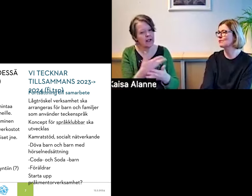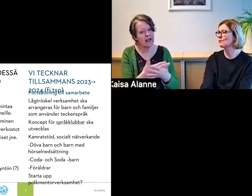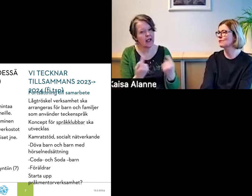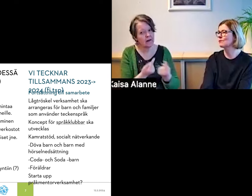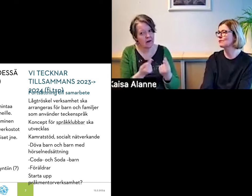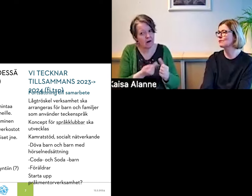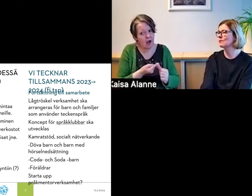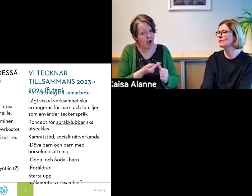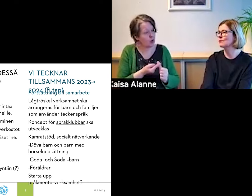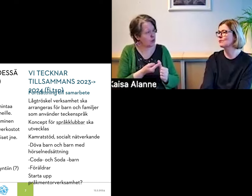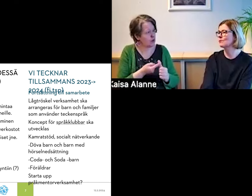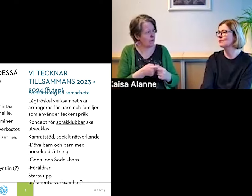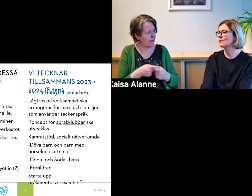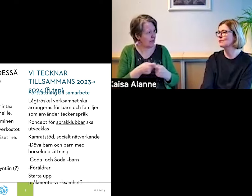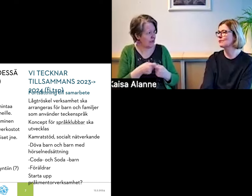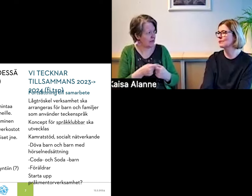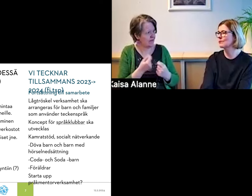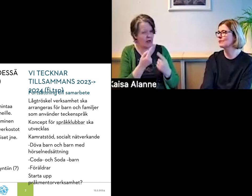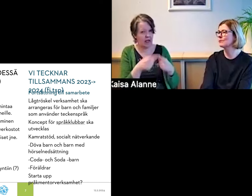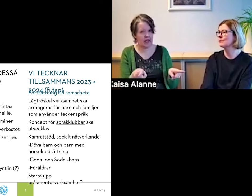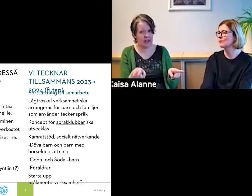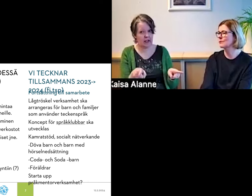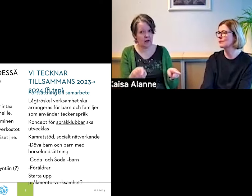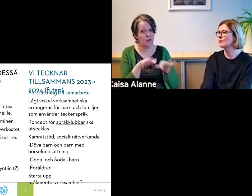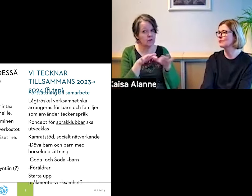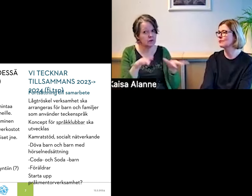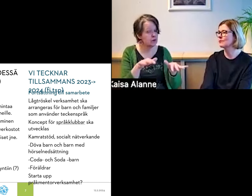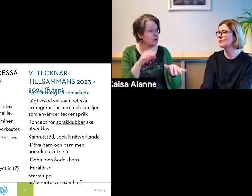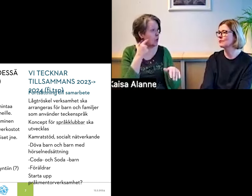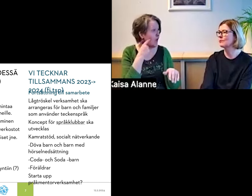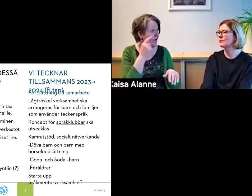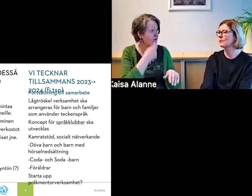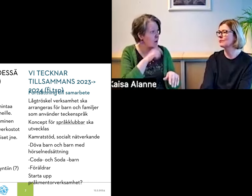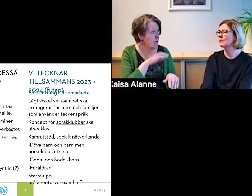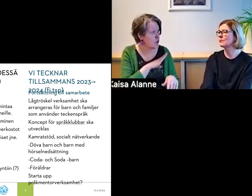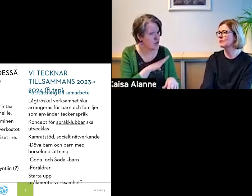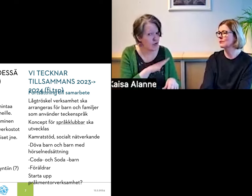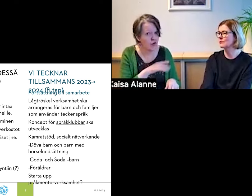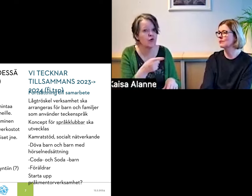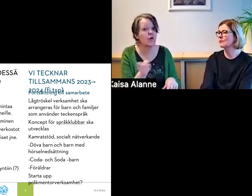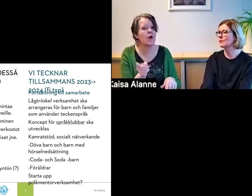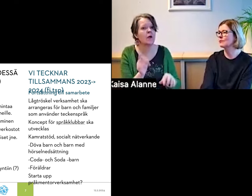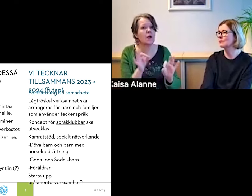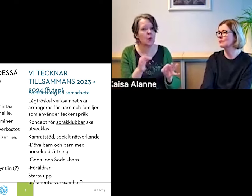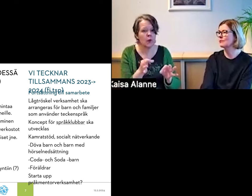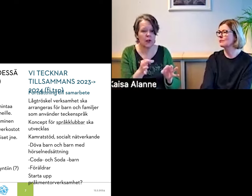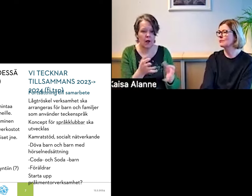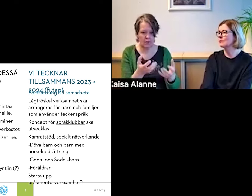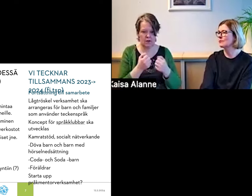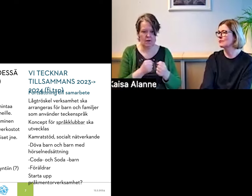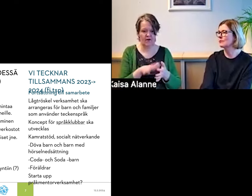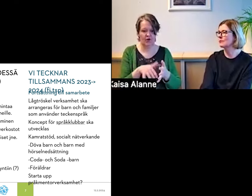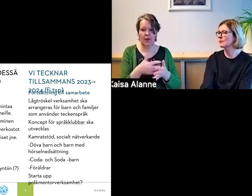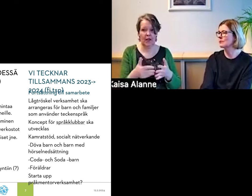Ja nyt kun puhutaan viittomakieltä omaksuvien lasten tilanteesta, niin se tilannehan on hiukan erilainen, koska siellä on